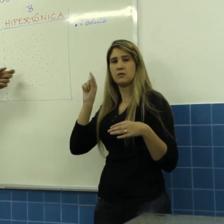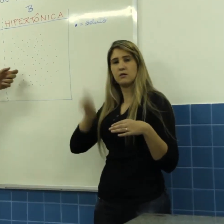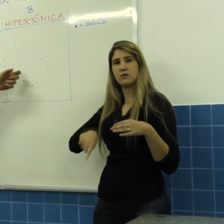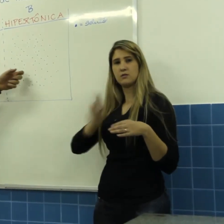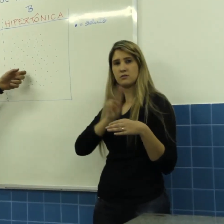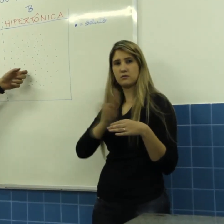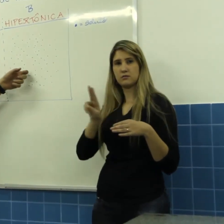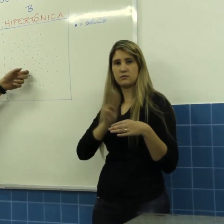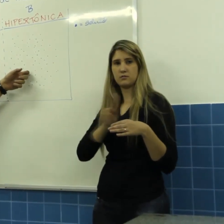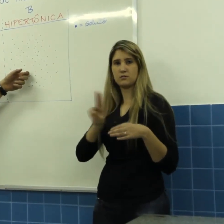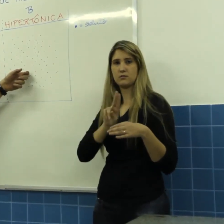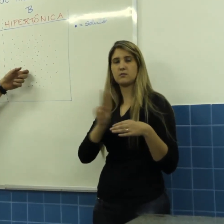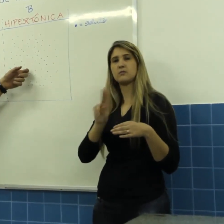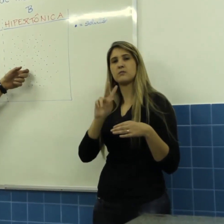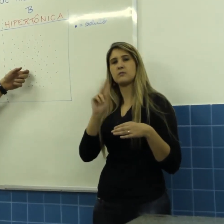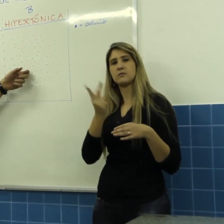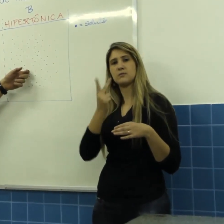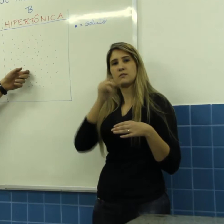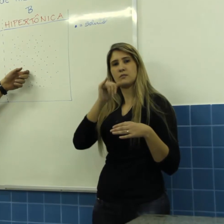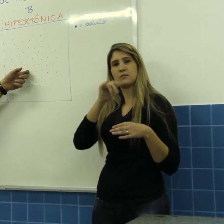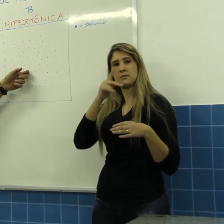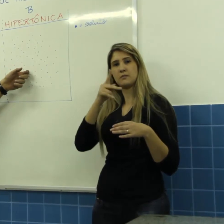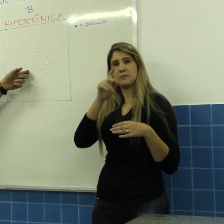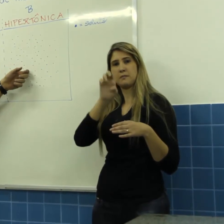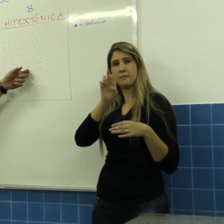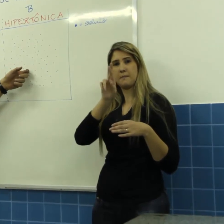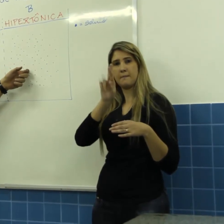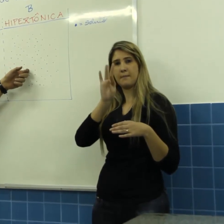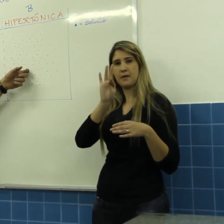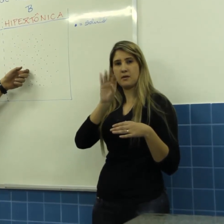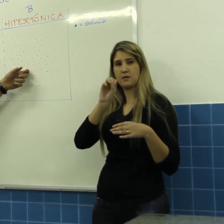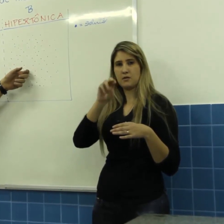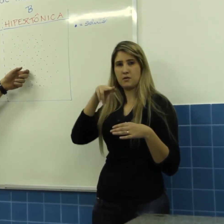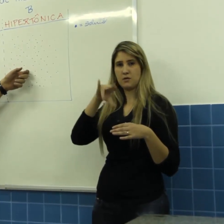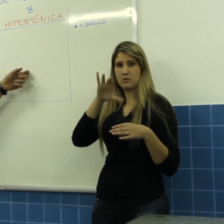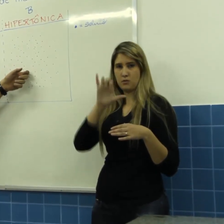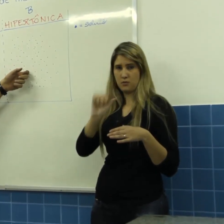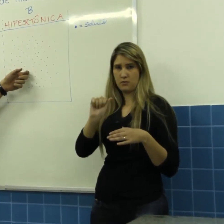se chamará solução hipertônica.